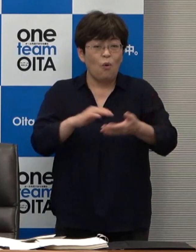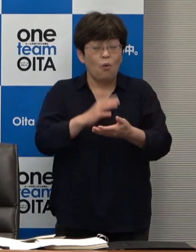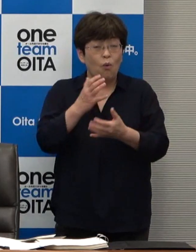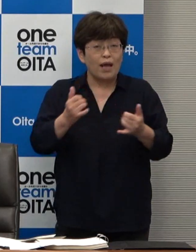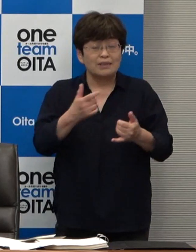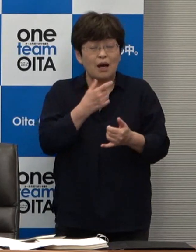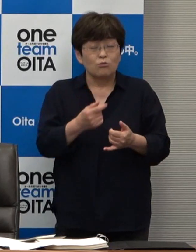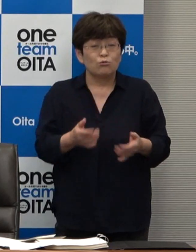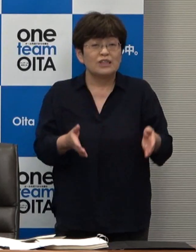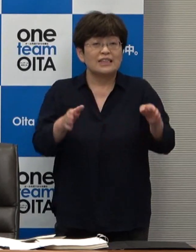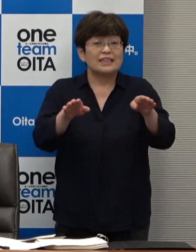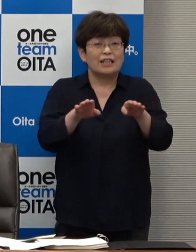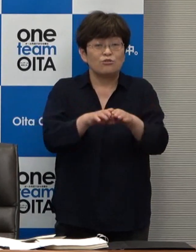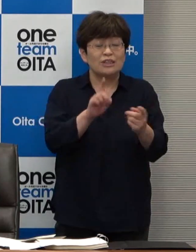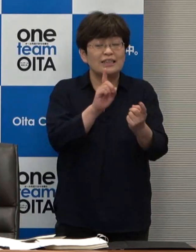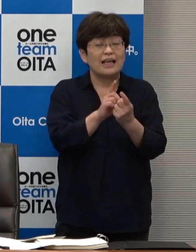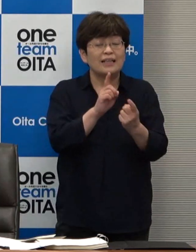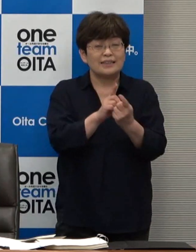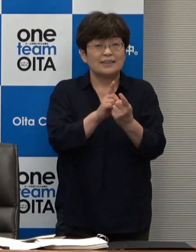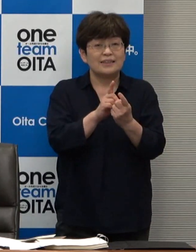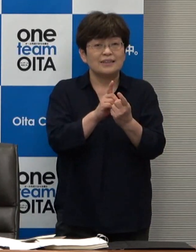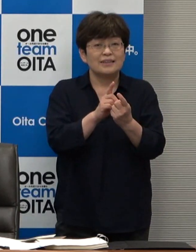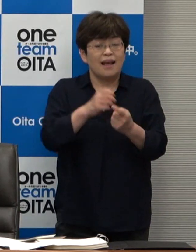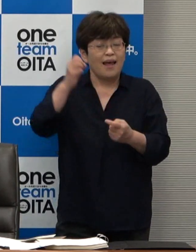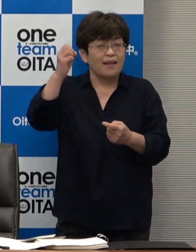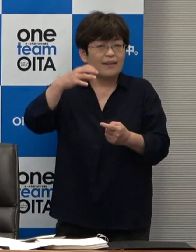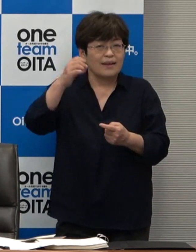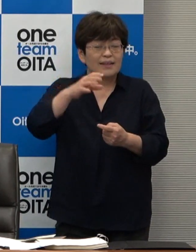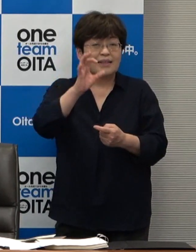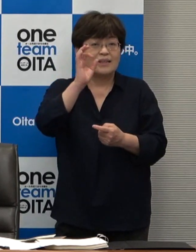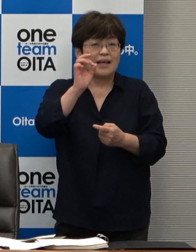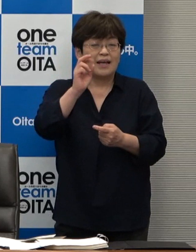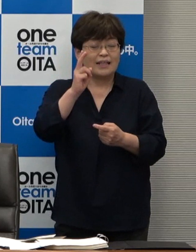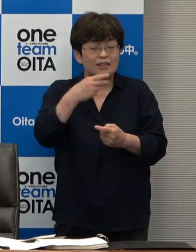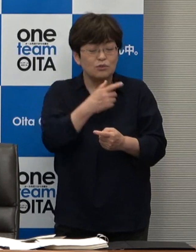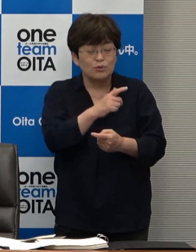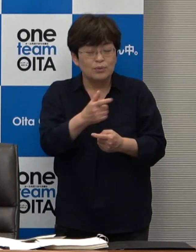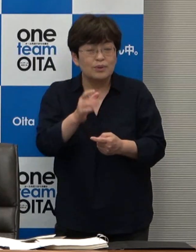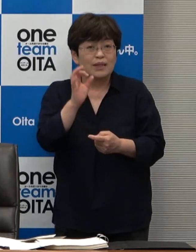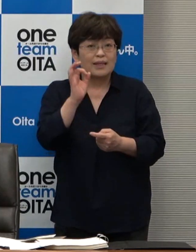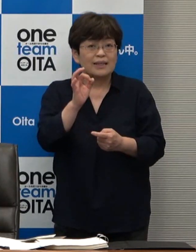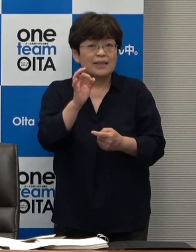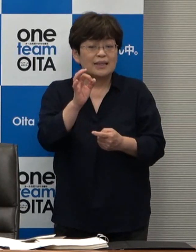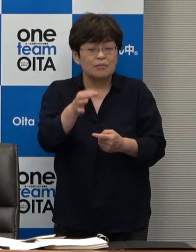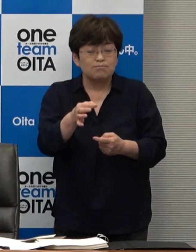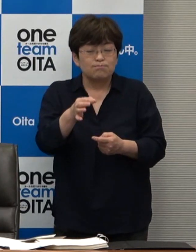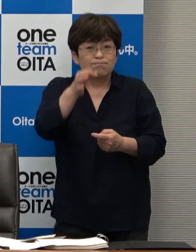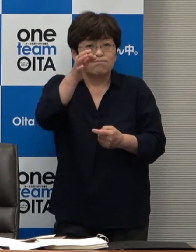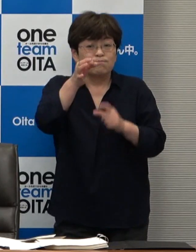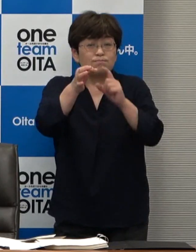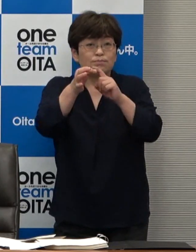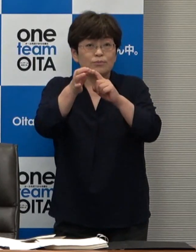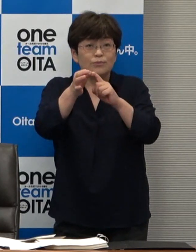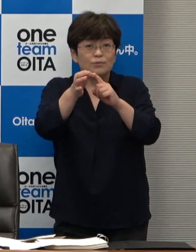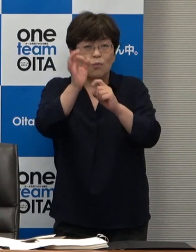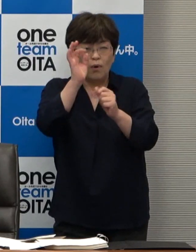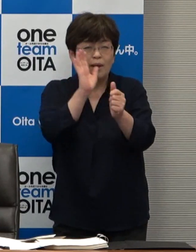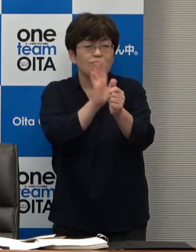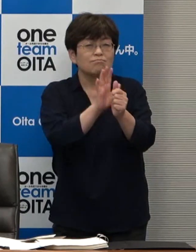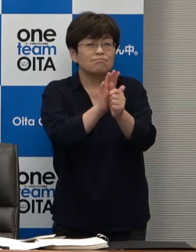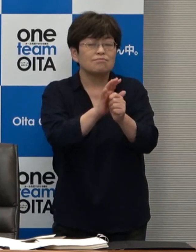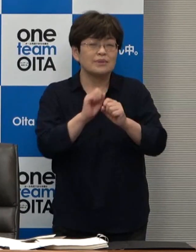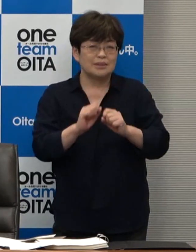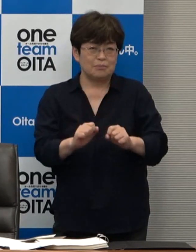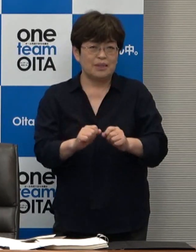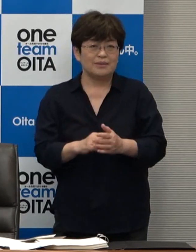施設などの社会福祉施設に対し、電気代や食材費等の物 価高騰分の支援を行います。